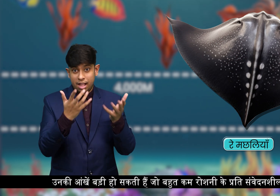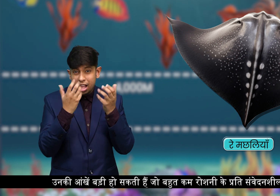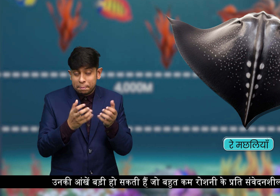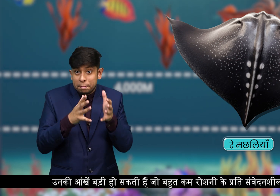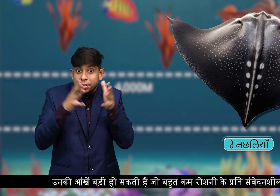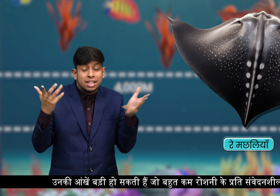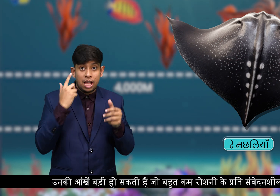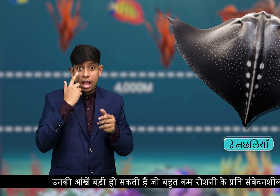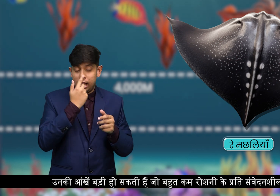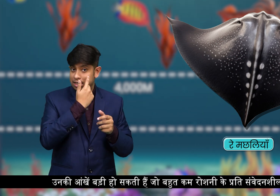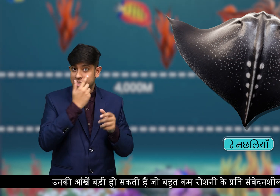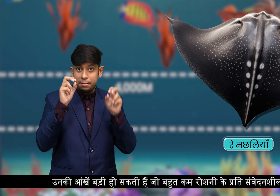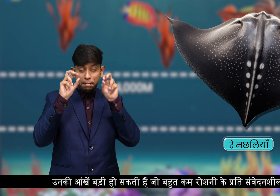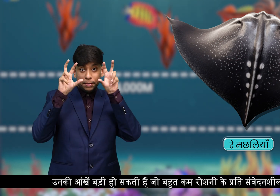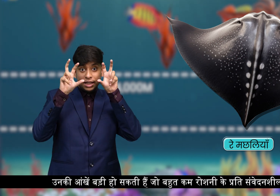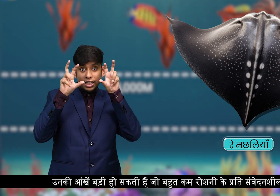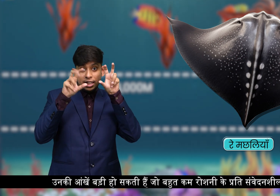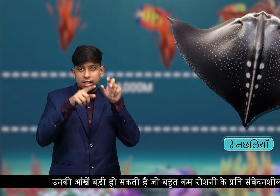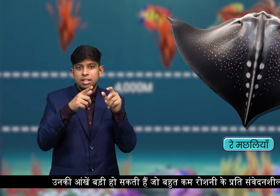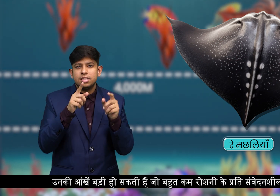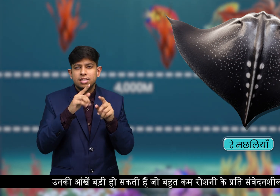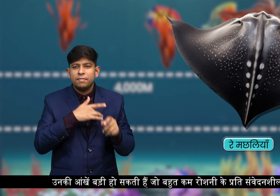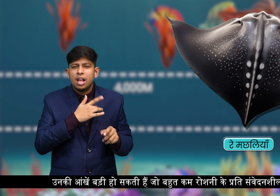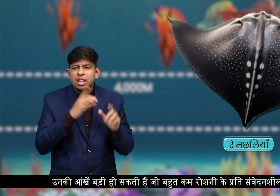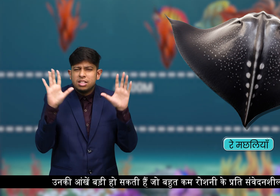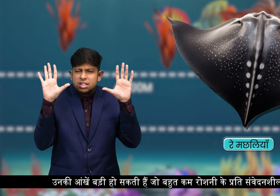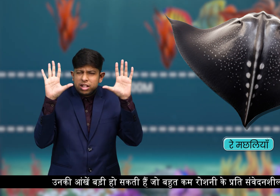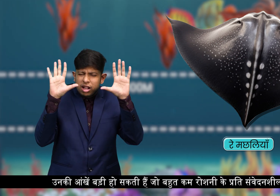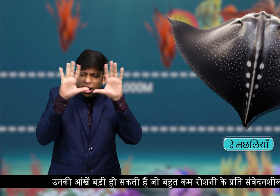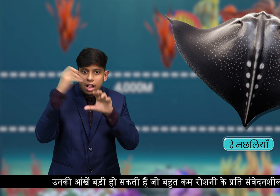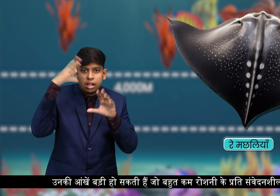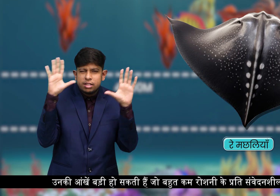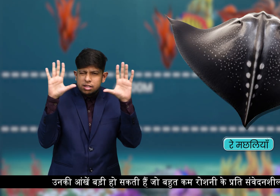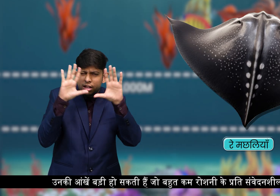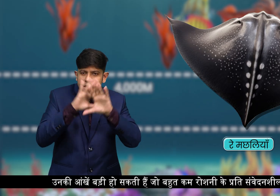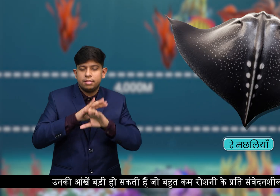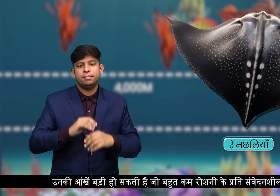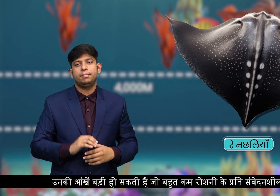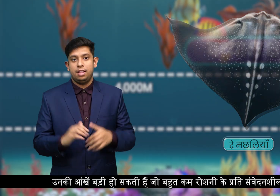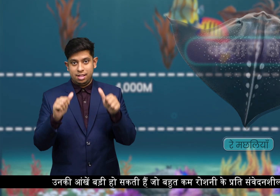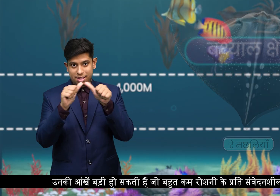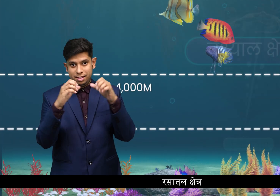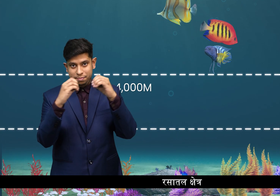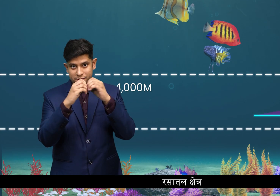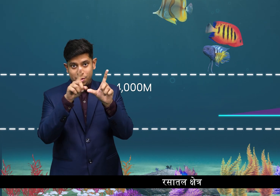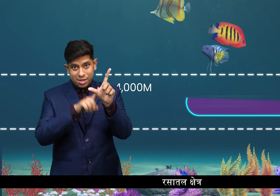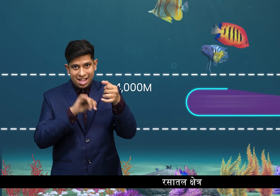उनकी आंखें बड़ी हो सकती है जो बहुत कम रोशनी के प्रति संवेदनशील होती है। रसातल